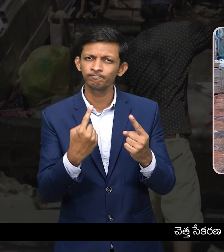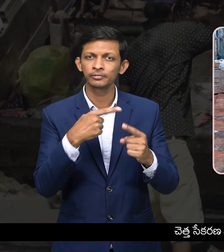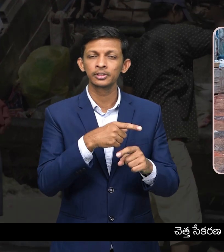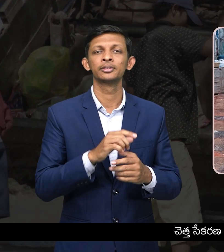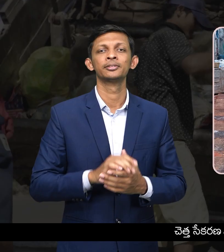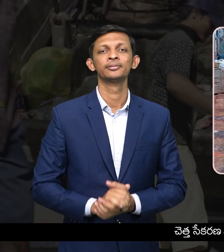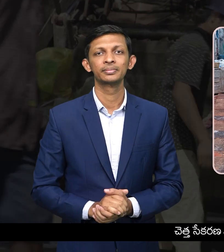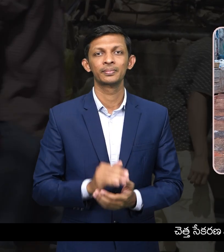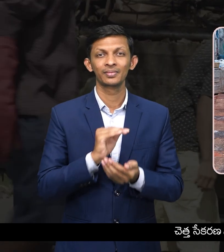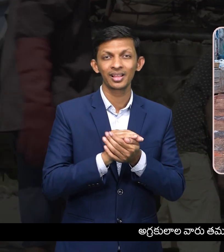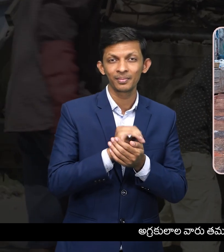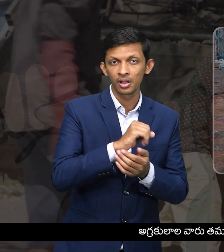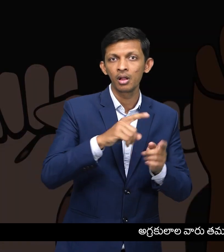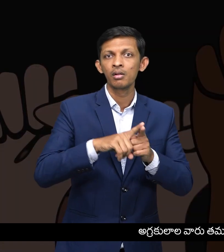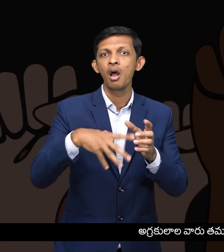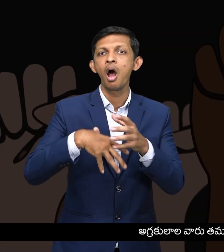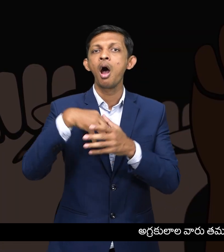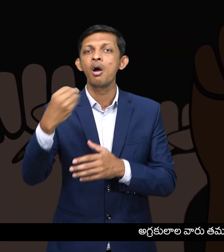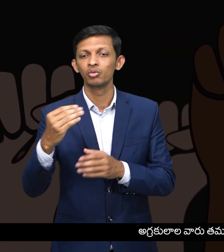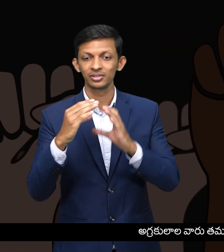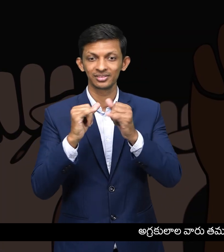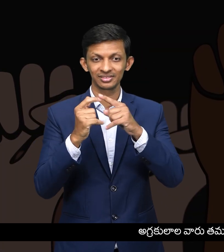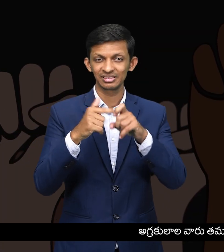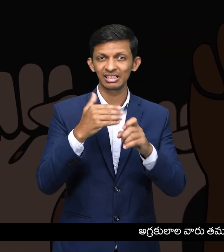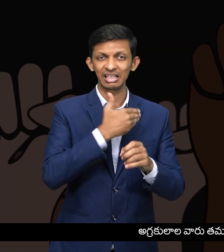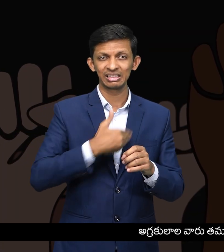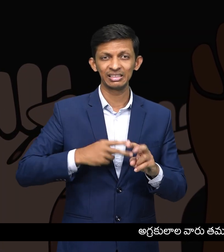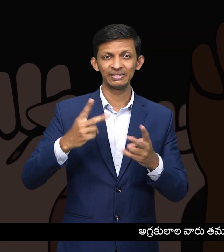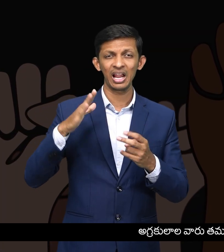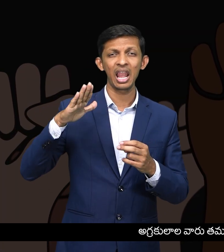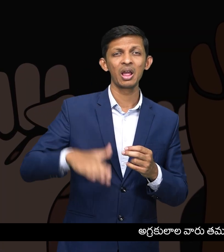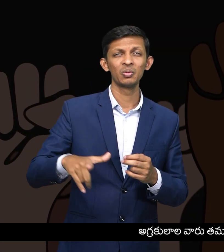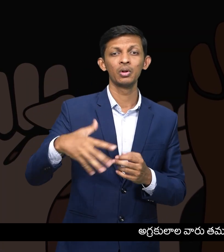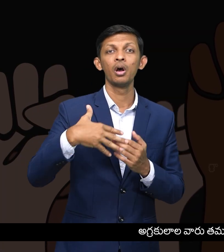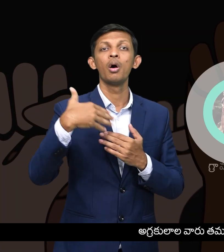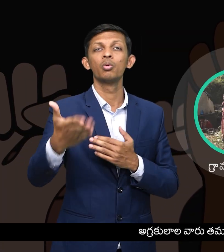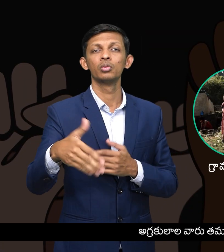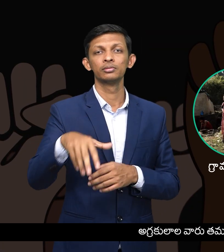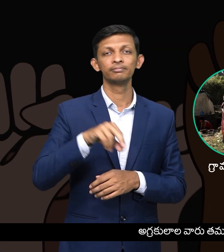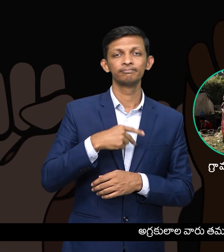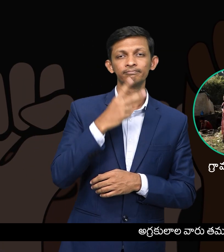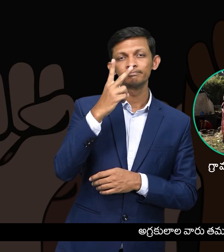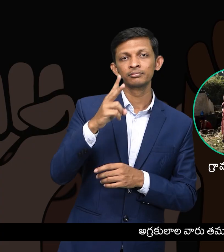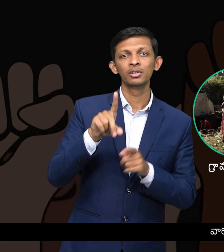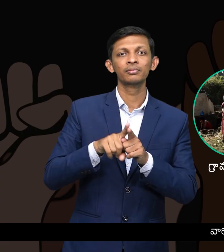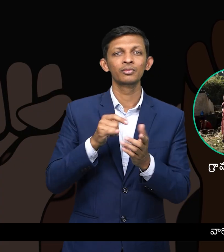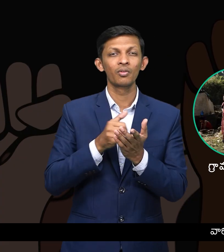అగ్రకులాల వారు తమ ఇళ్ళు, గ్రామ బావులు, దేవాలయాల నుంచి వారిని